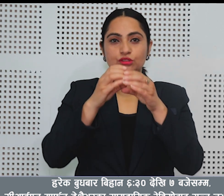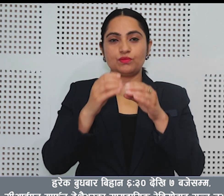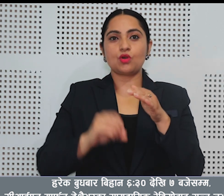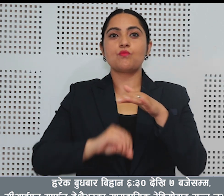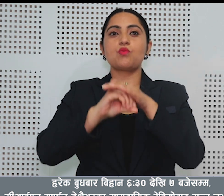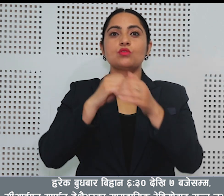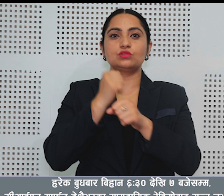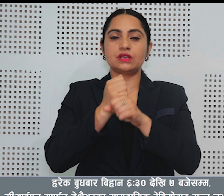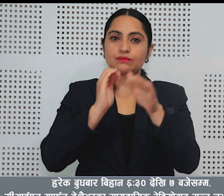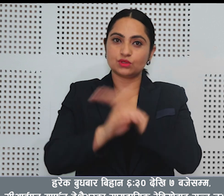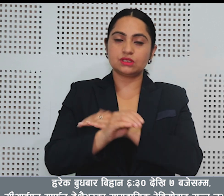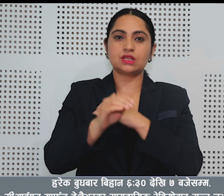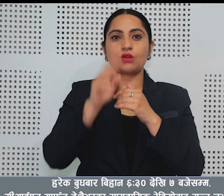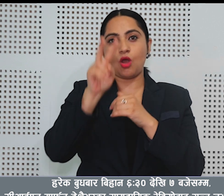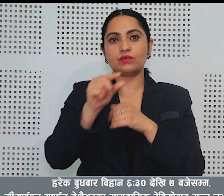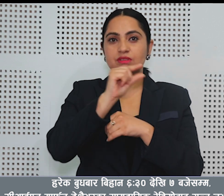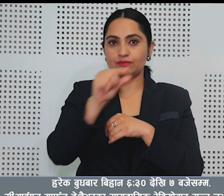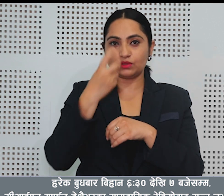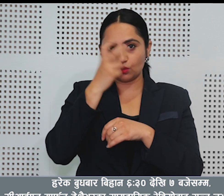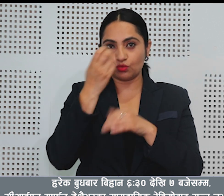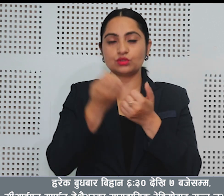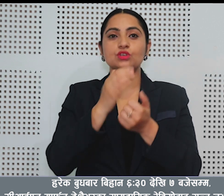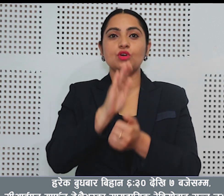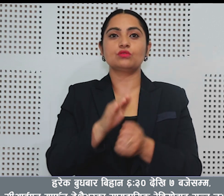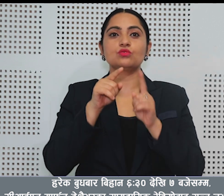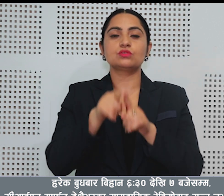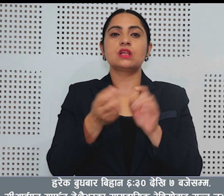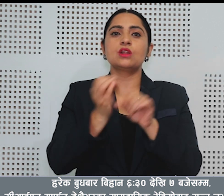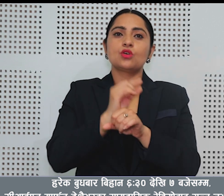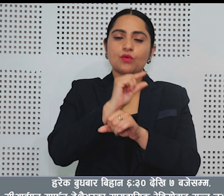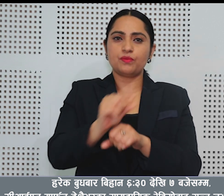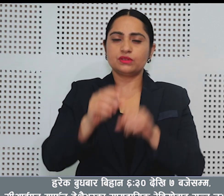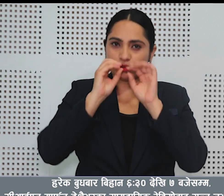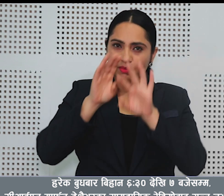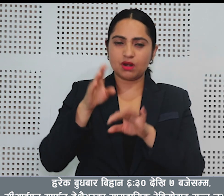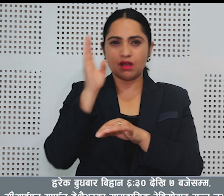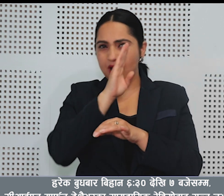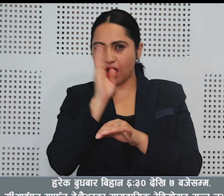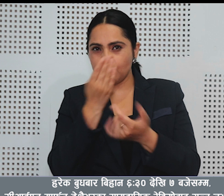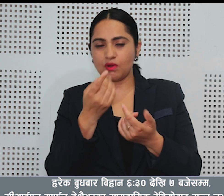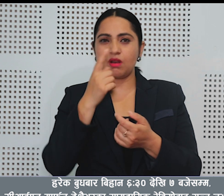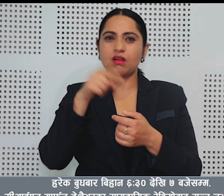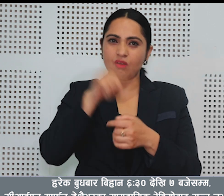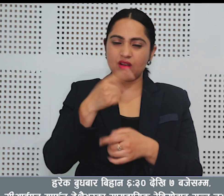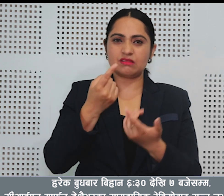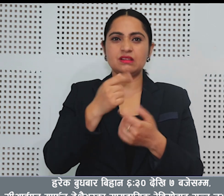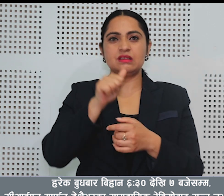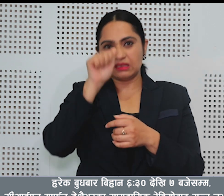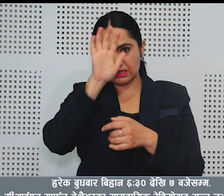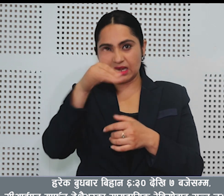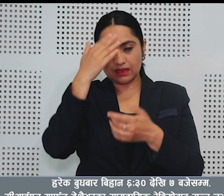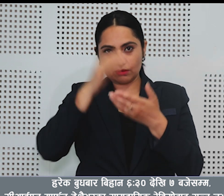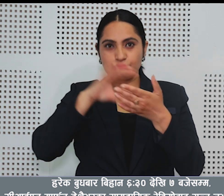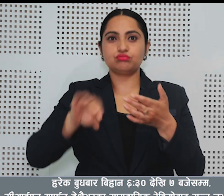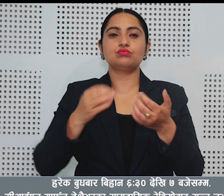र कार्यान्वयनको अवस्थाबारे खोजी गर्नेछौँ। साथै कोभिडबारे फैलिएका अफवाहहरू, भ्रम र गलत जानकारीलाई